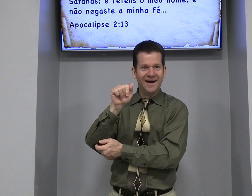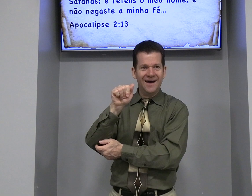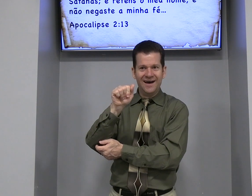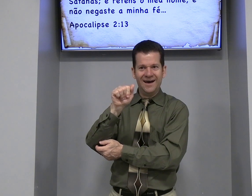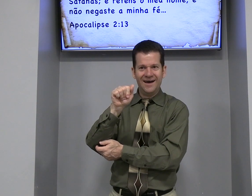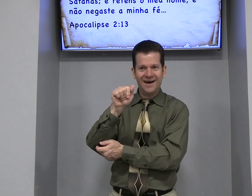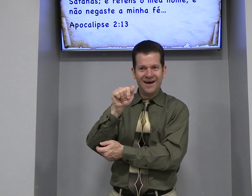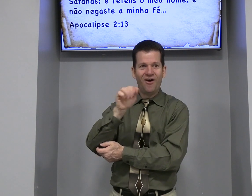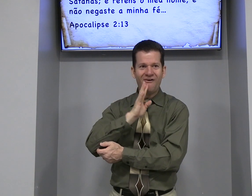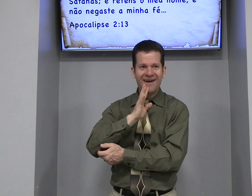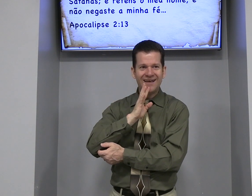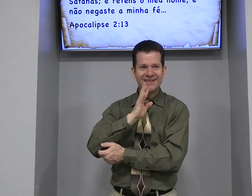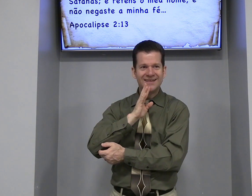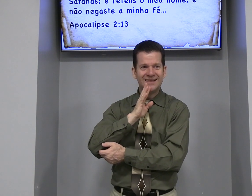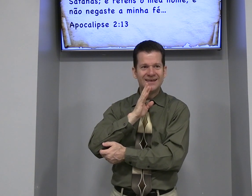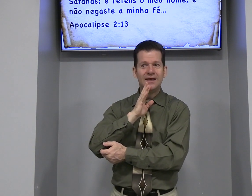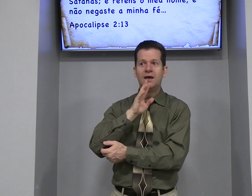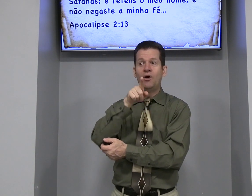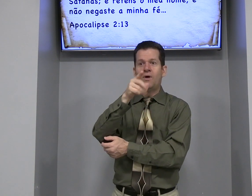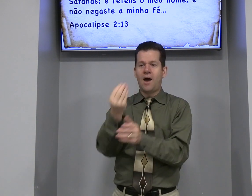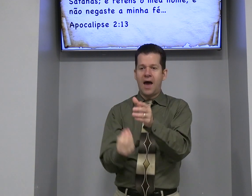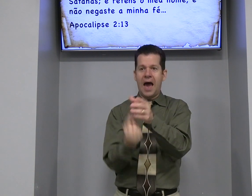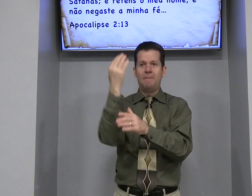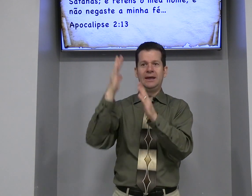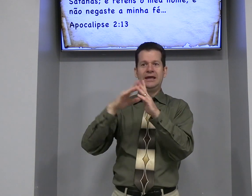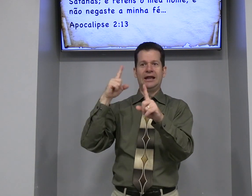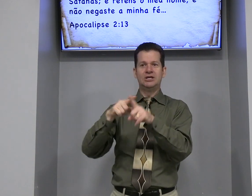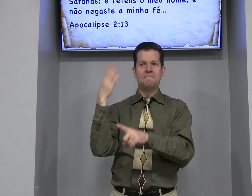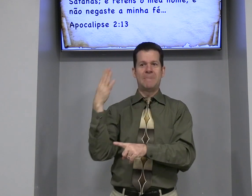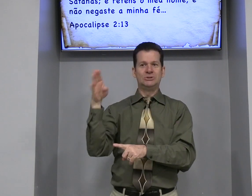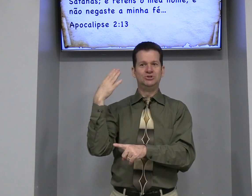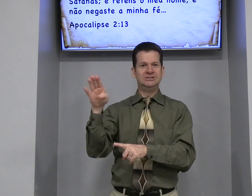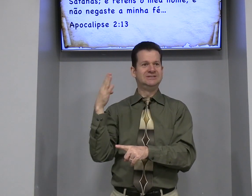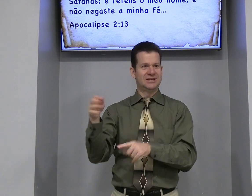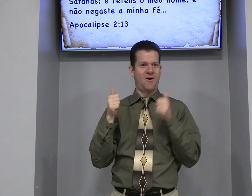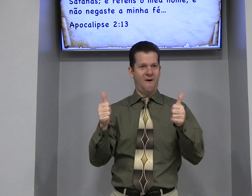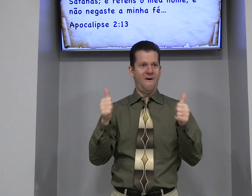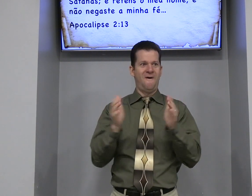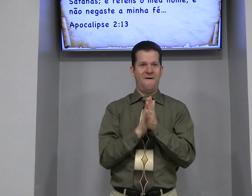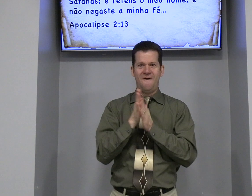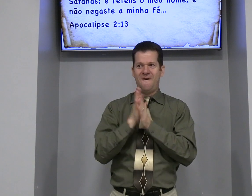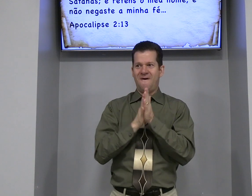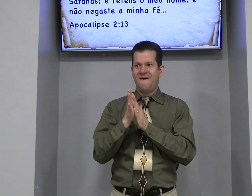de Aparecida. Você conhece Aparecida? Vamos abrir uma